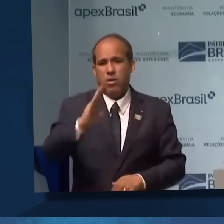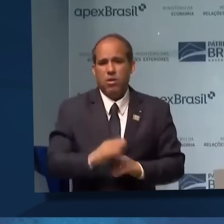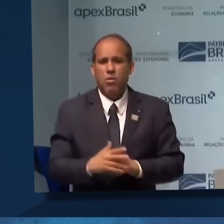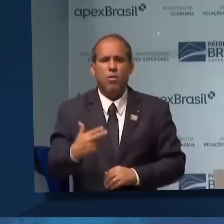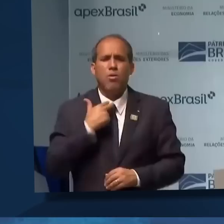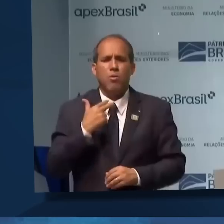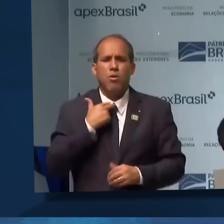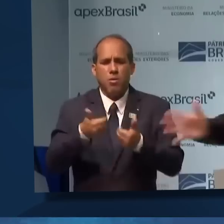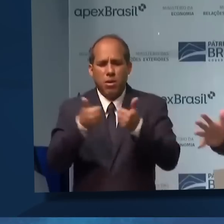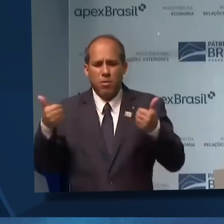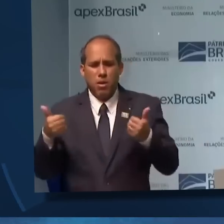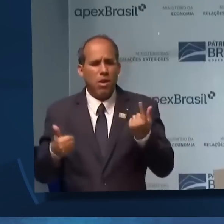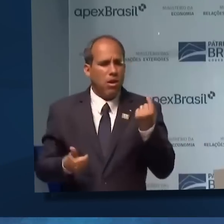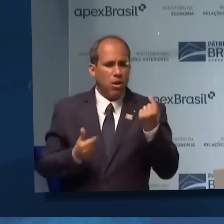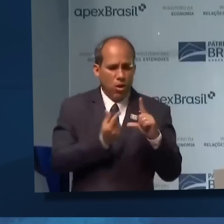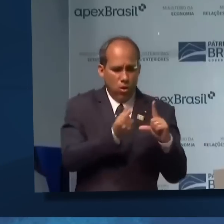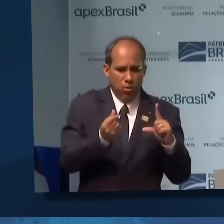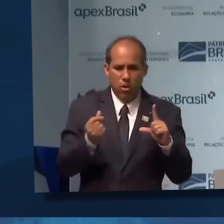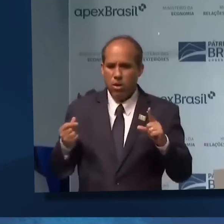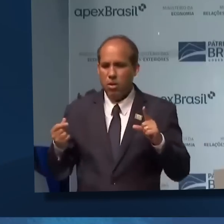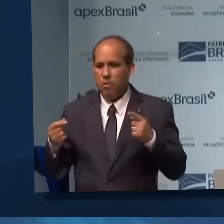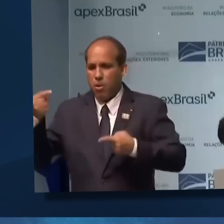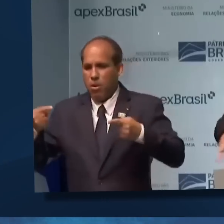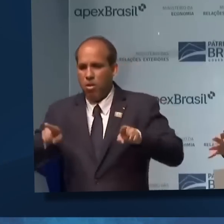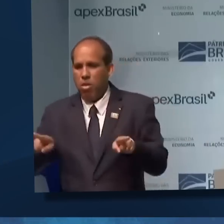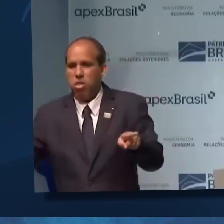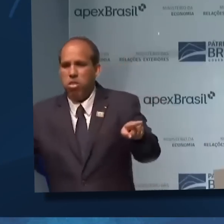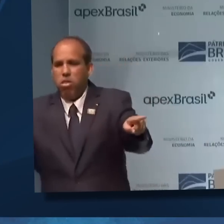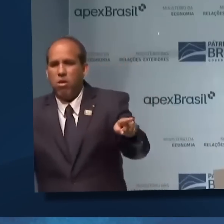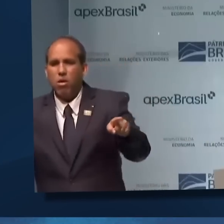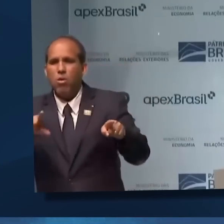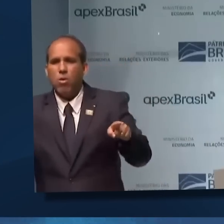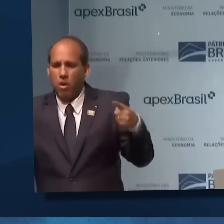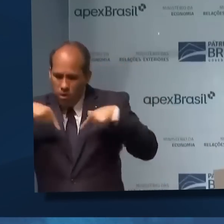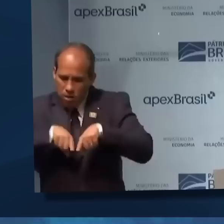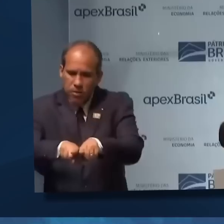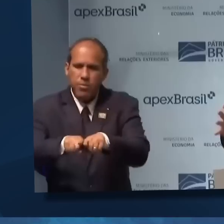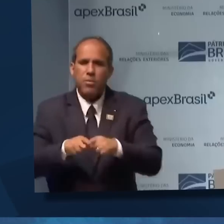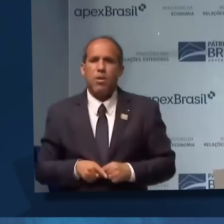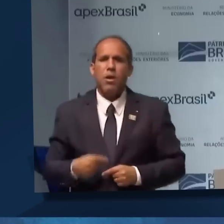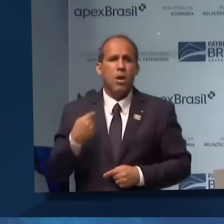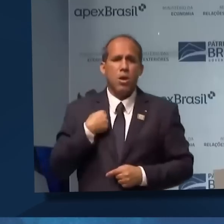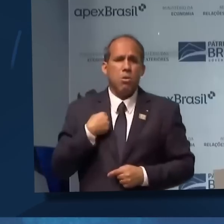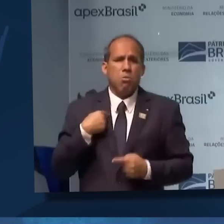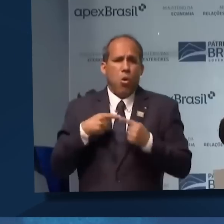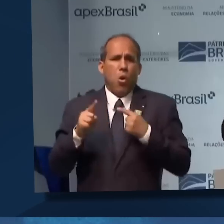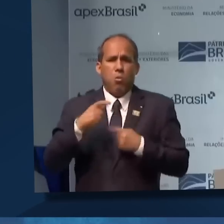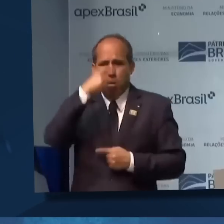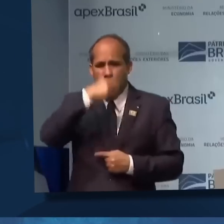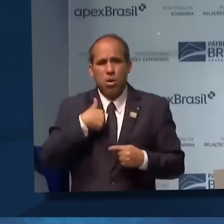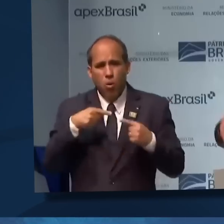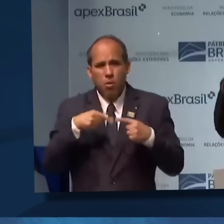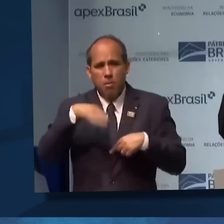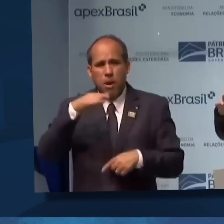podemos dissociar a economia da política. Não tinha nada para estar aqui. Nem levo jeito. Nasci